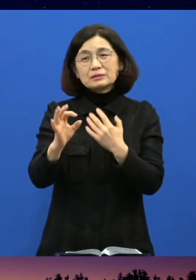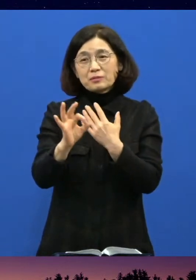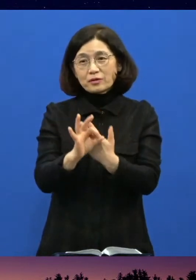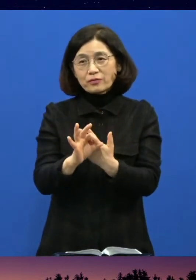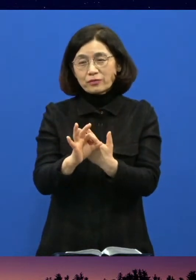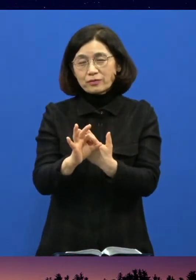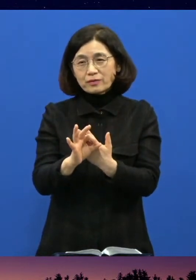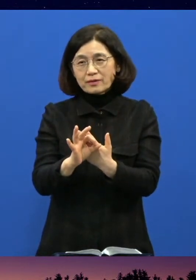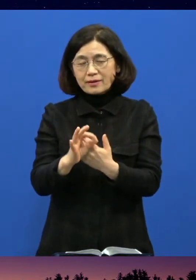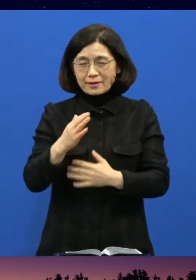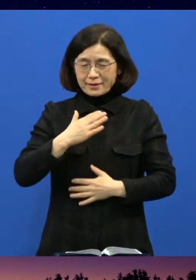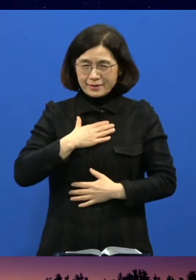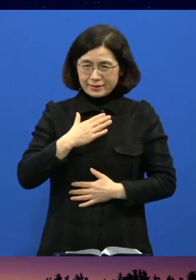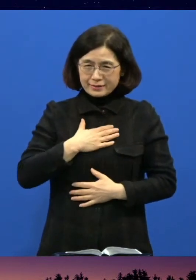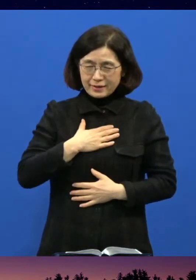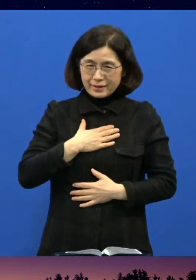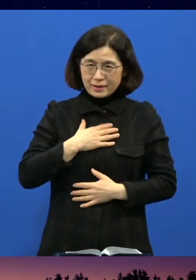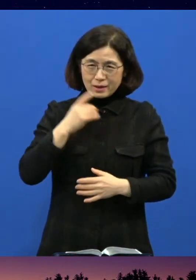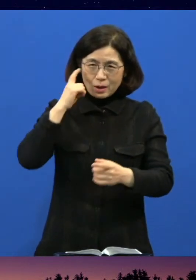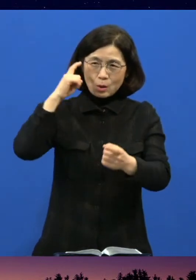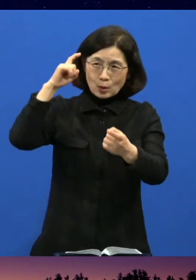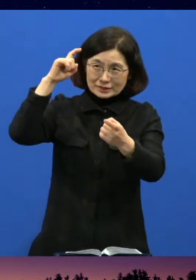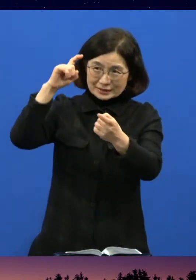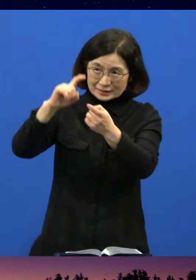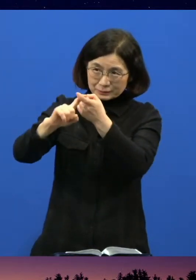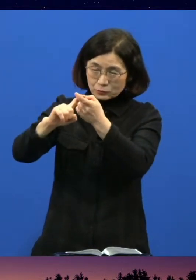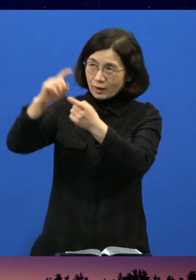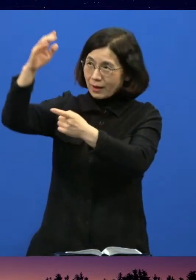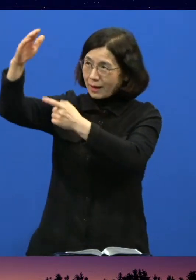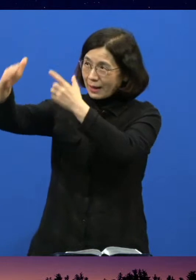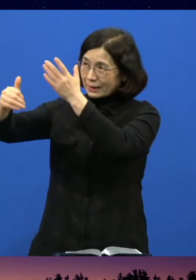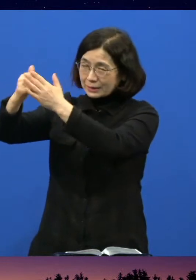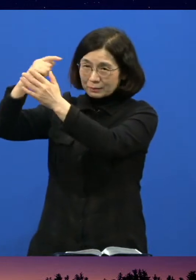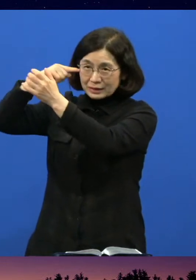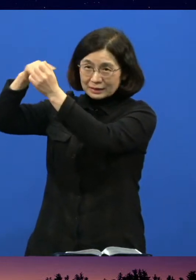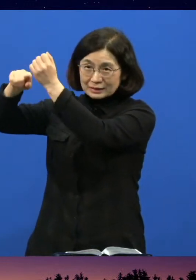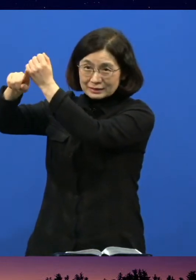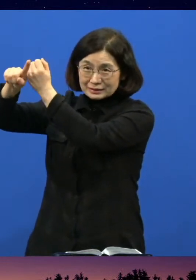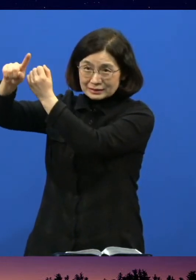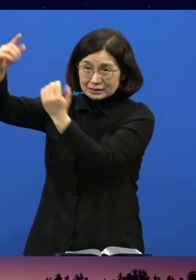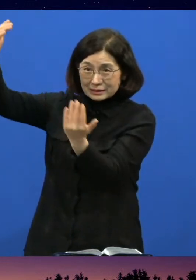우리의 초점이, 우리의 관심이 하나님에게로 더 집중되어져 가는.